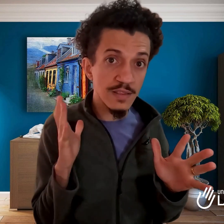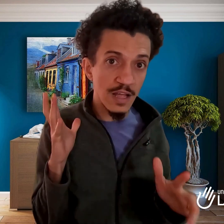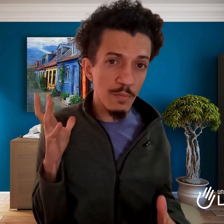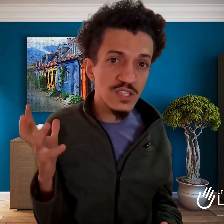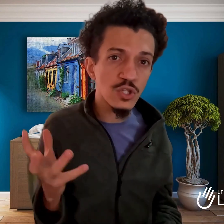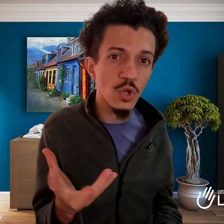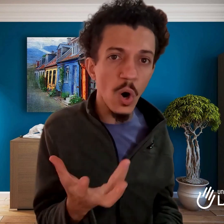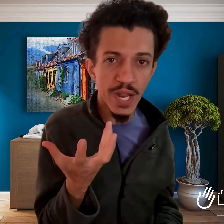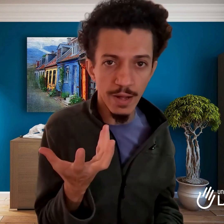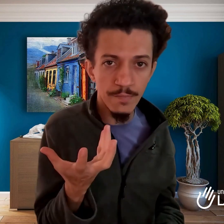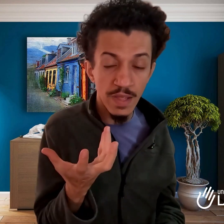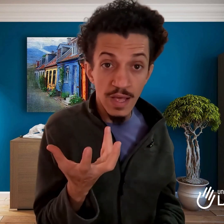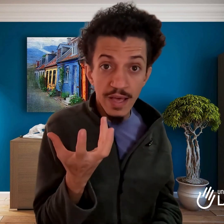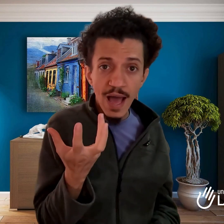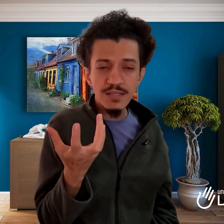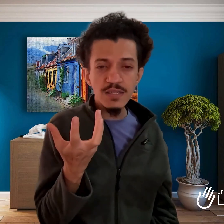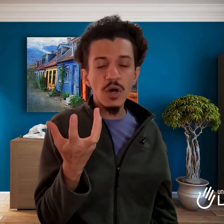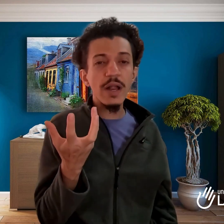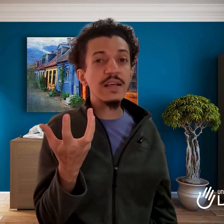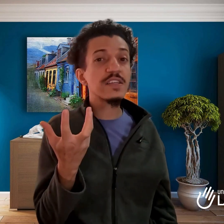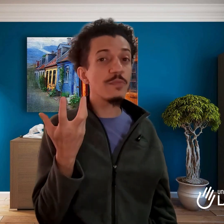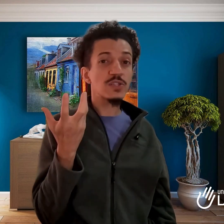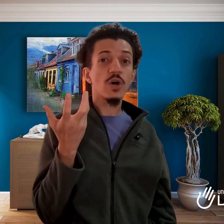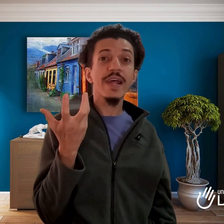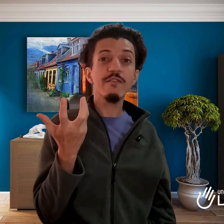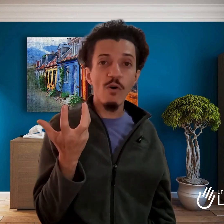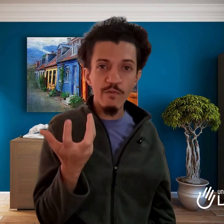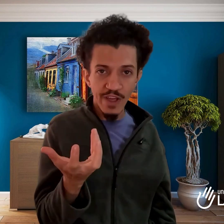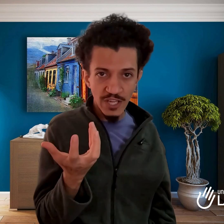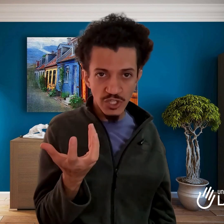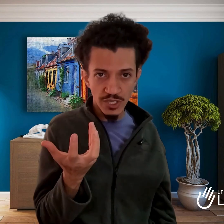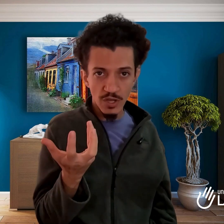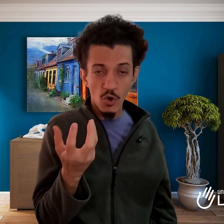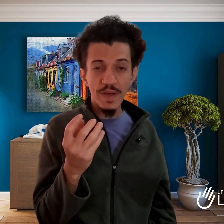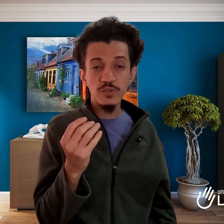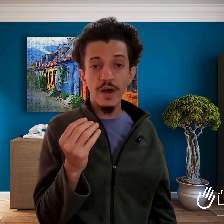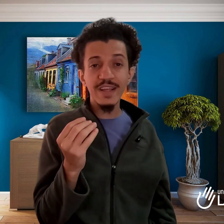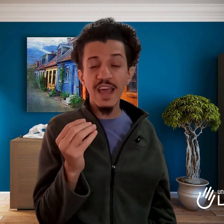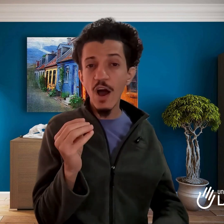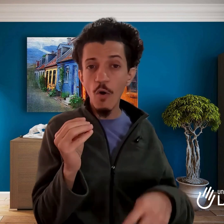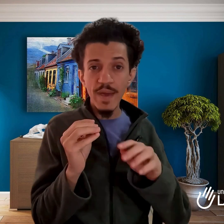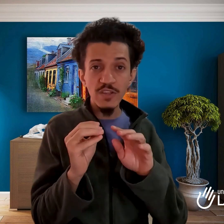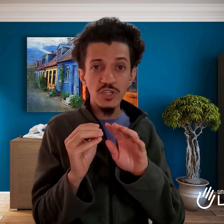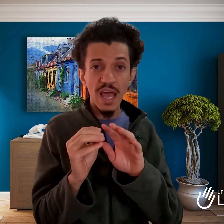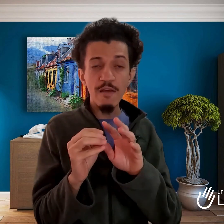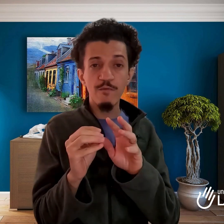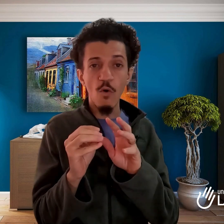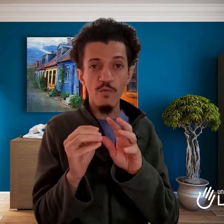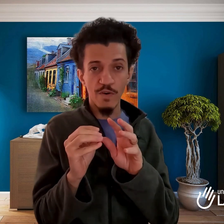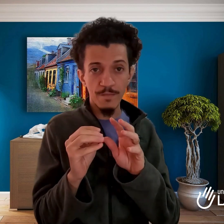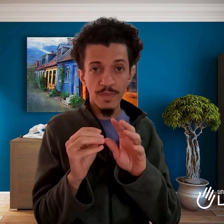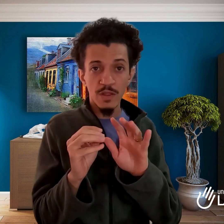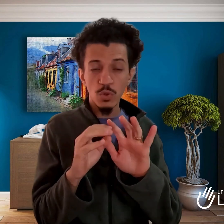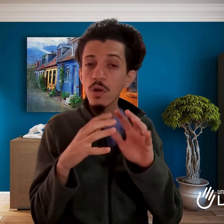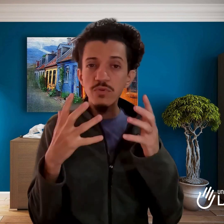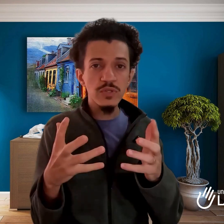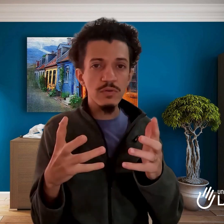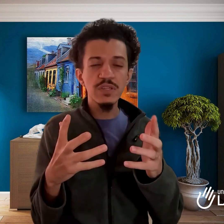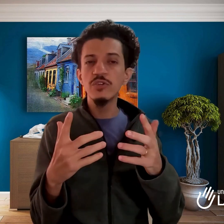numa história. E essa história tem que ser uma história envolvente, uma história que realmente envolva todos os seus